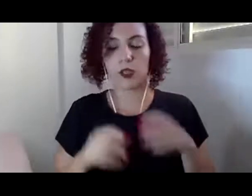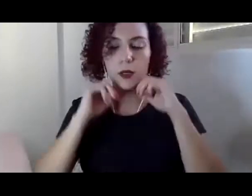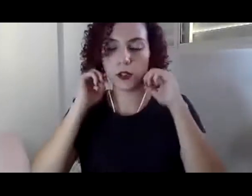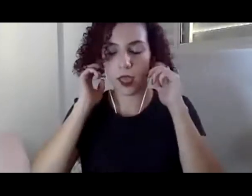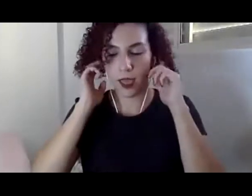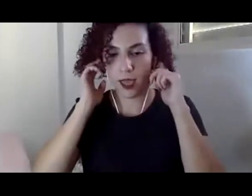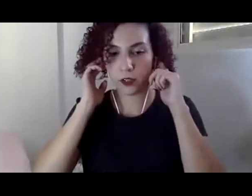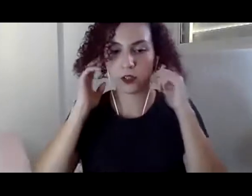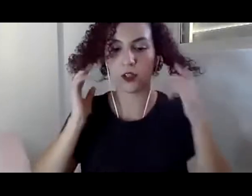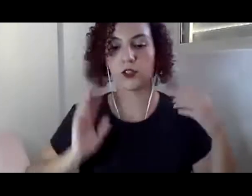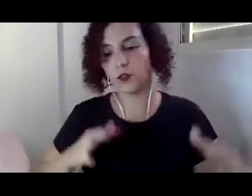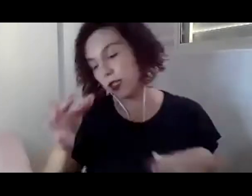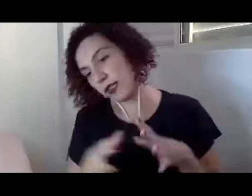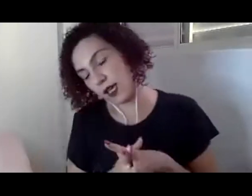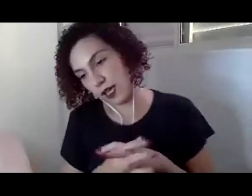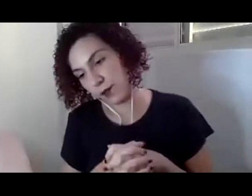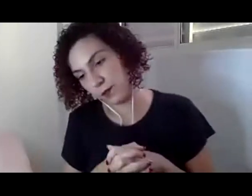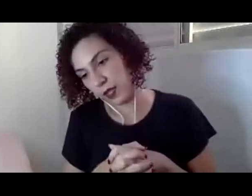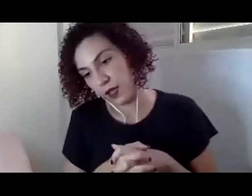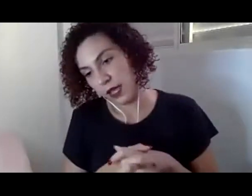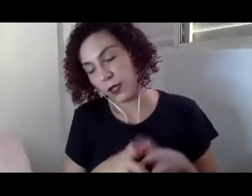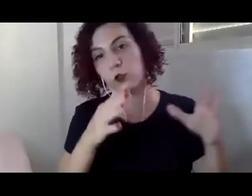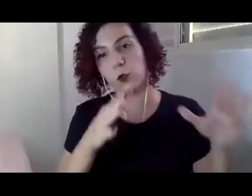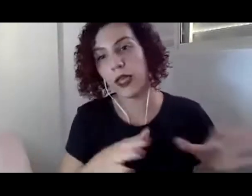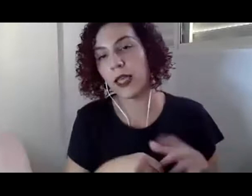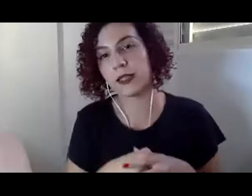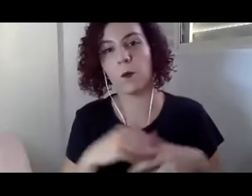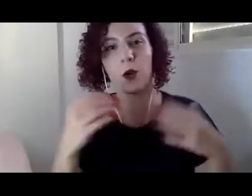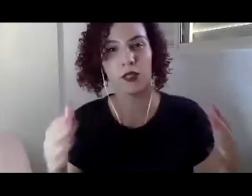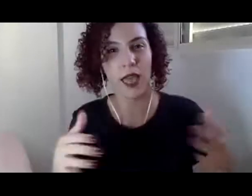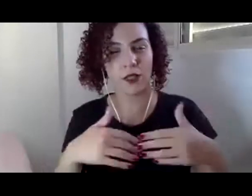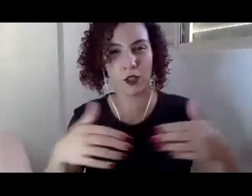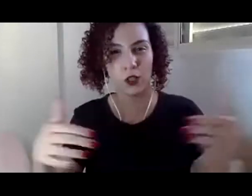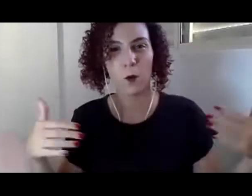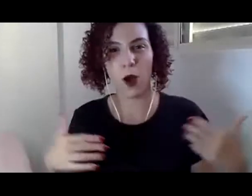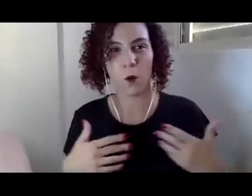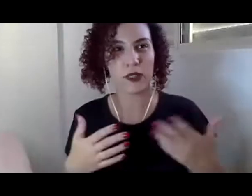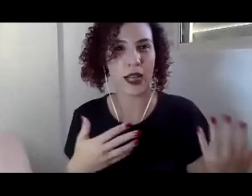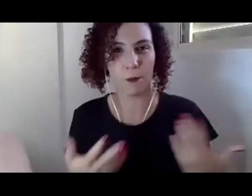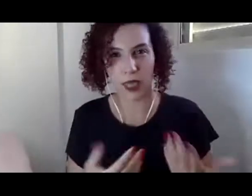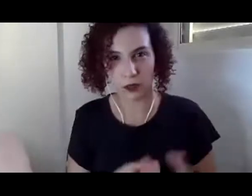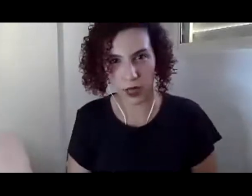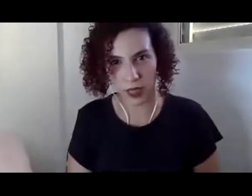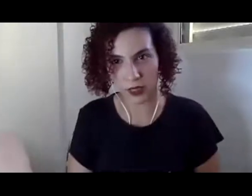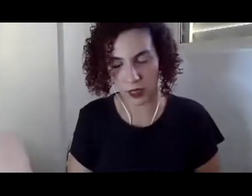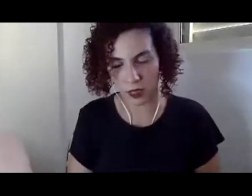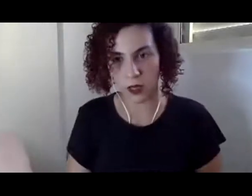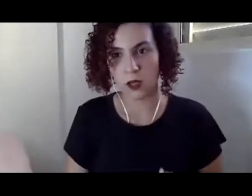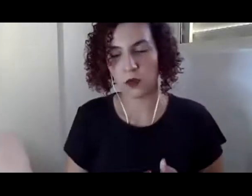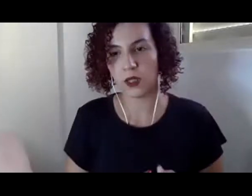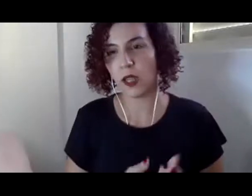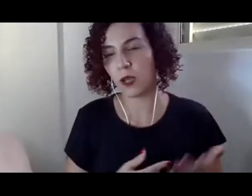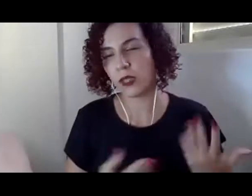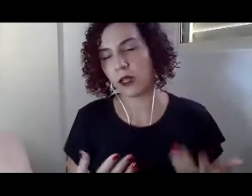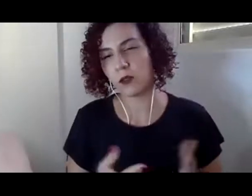como é que chama? Antes de você ir no juiz, ter um processo, é tipo um aconselhamento, né? Assim,